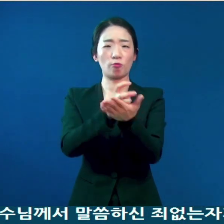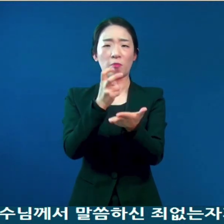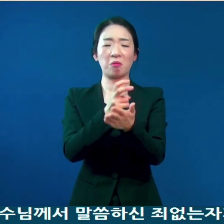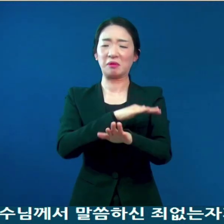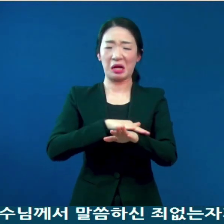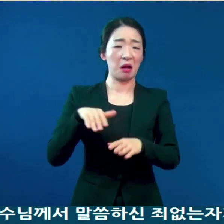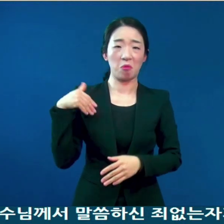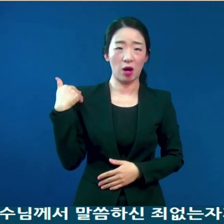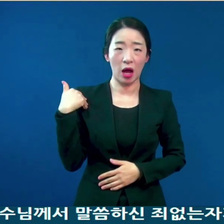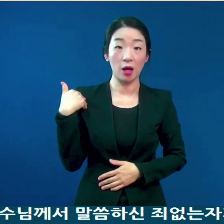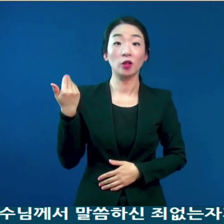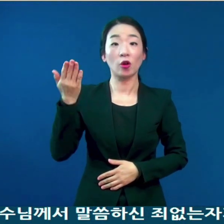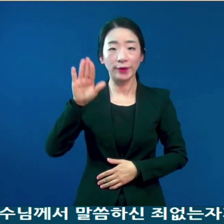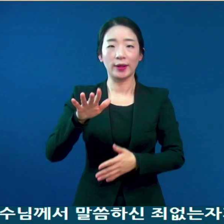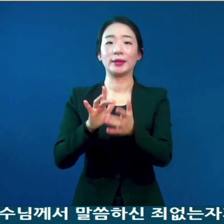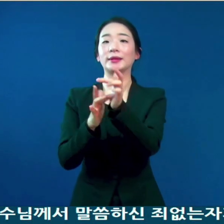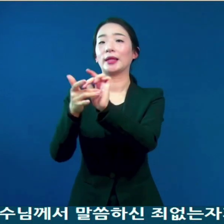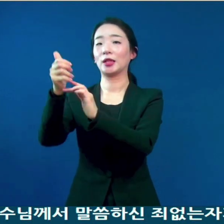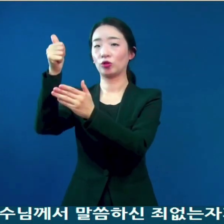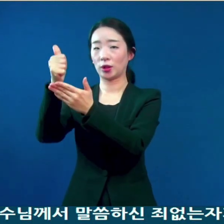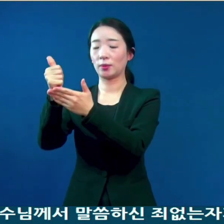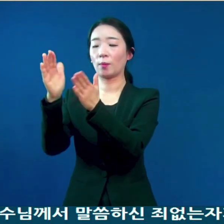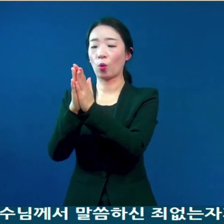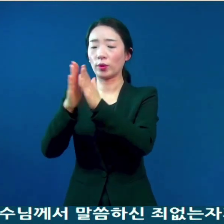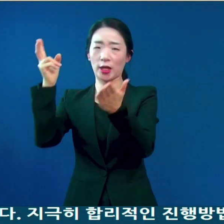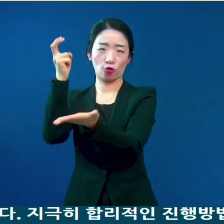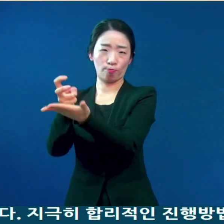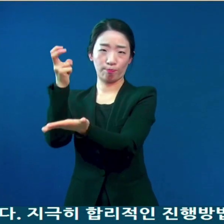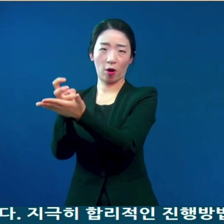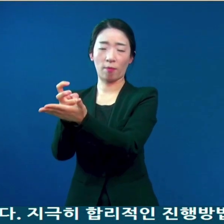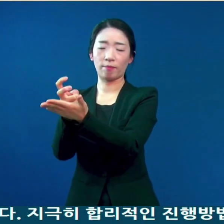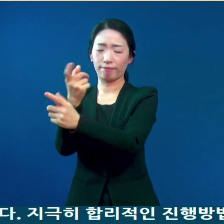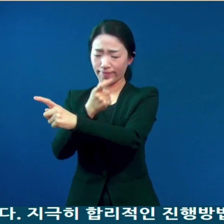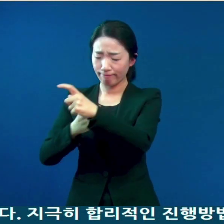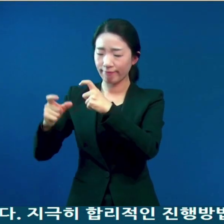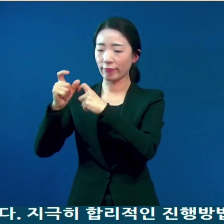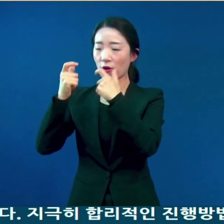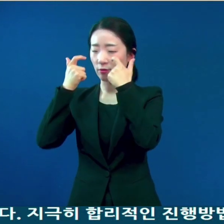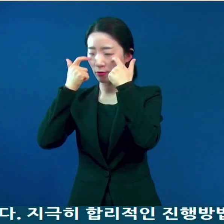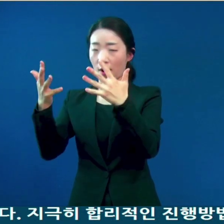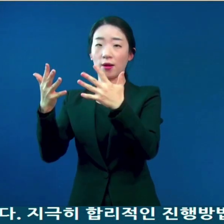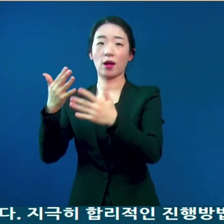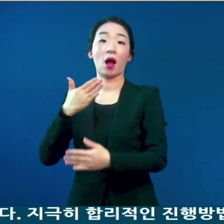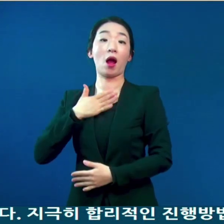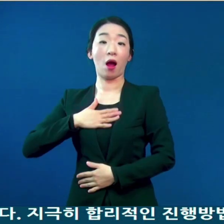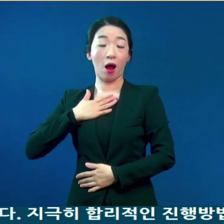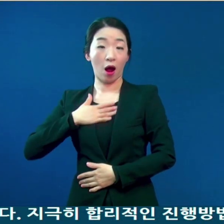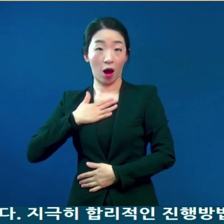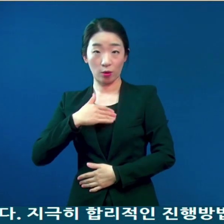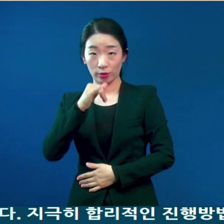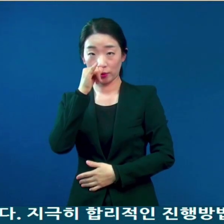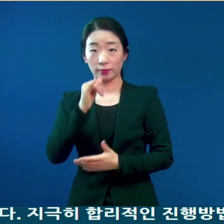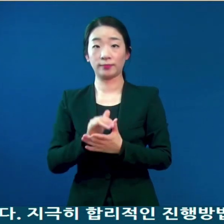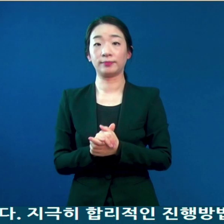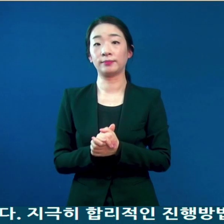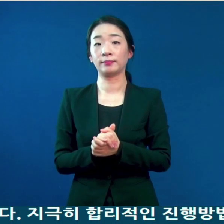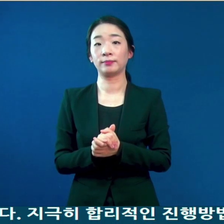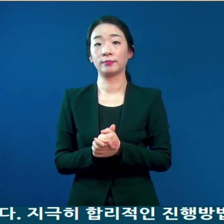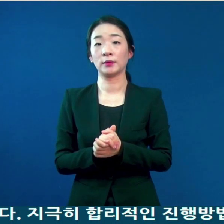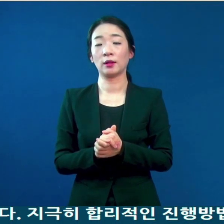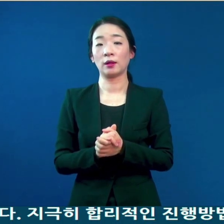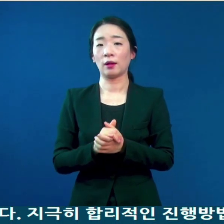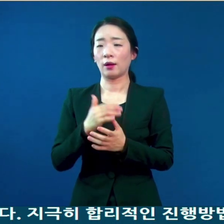더 정확히 알고 계셨습니다. 모세의 율법이 무엇인지를 살펴보았으면 합니다.